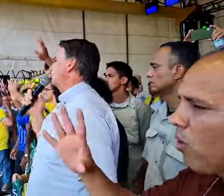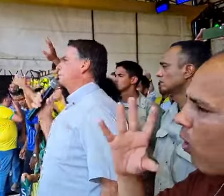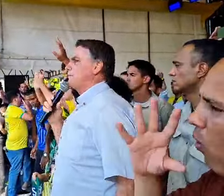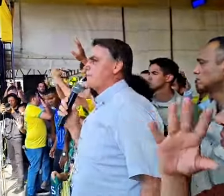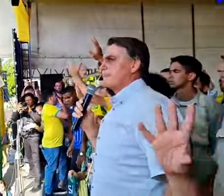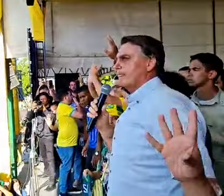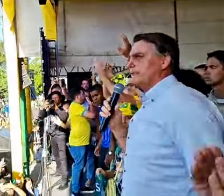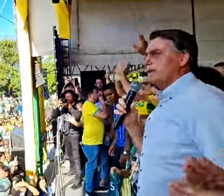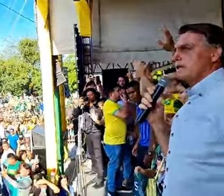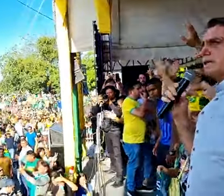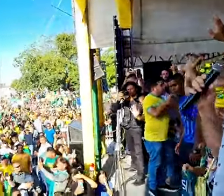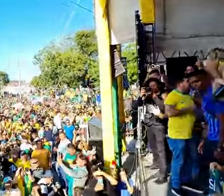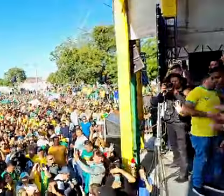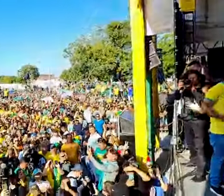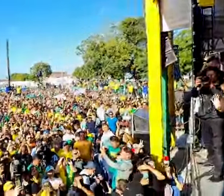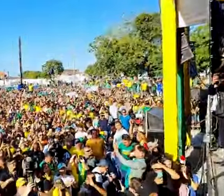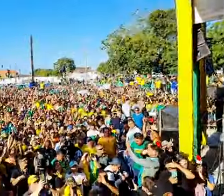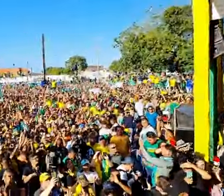poucos minutos.